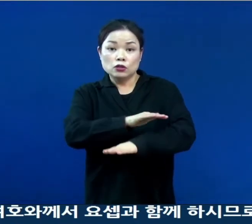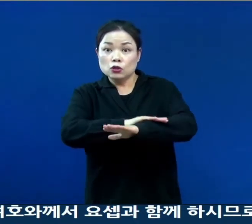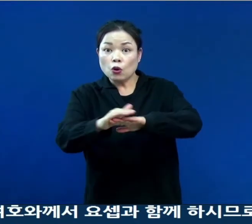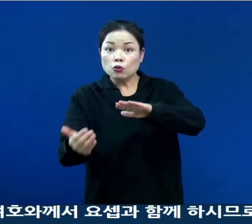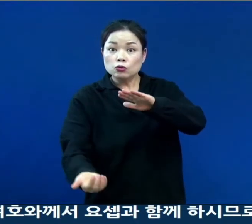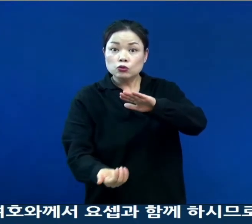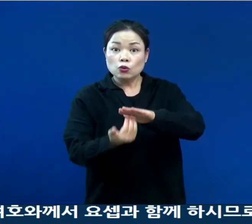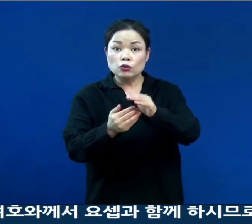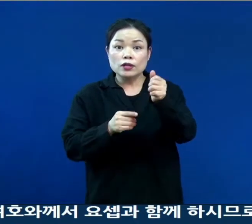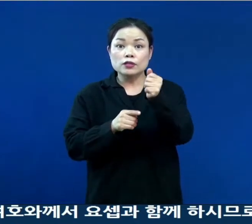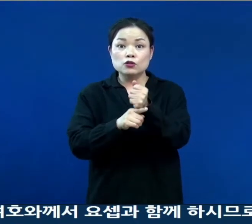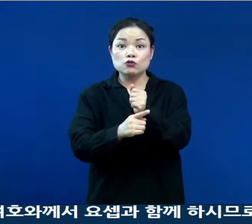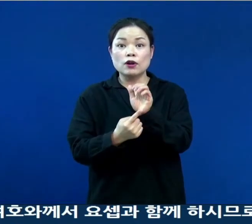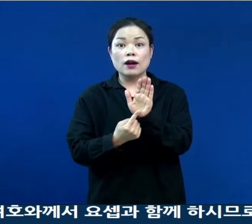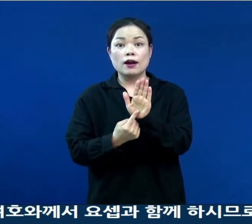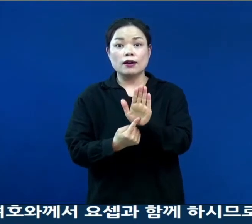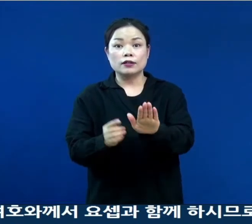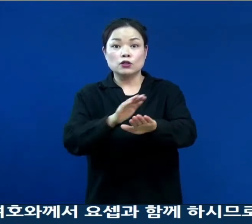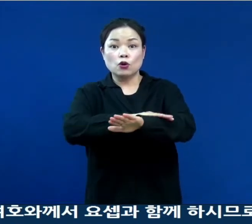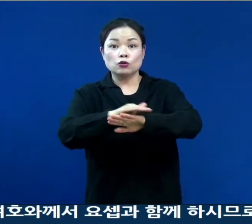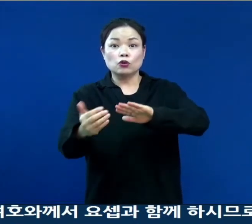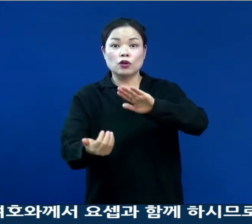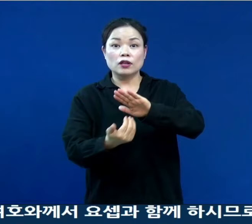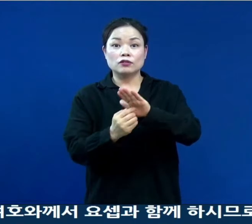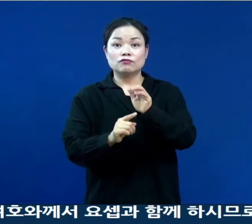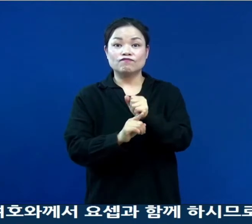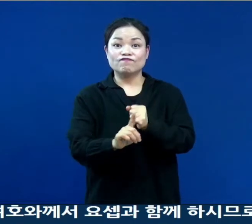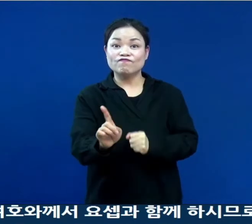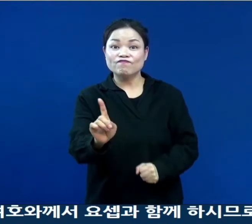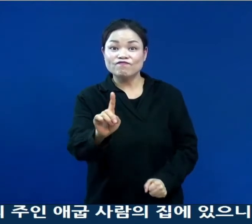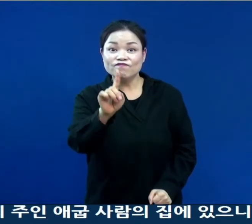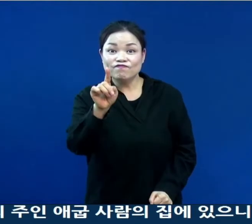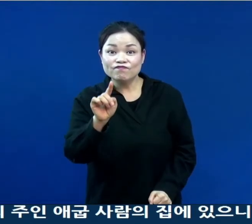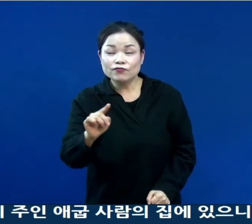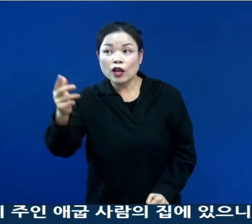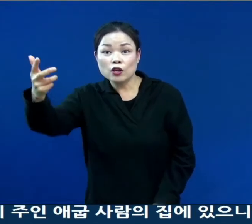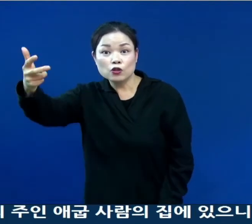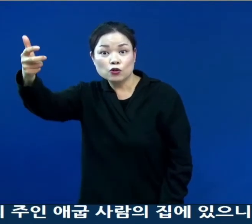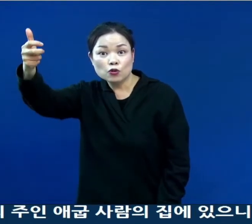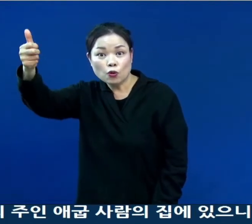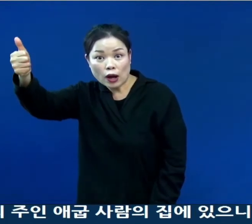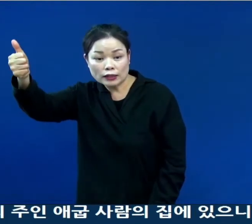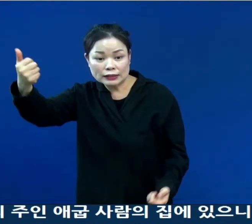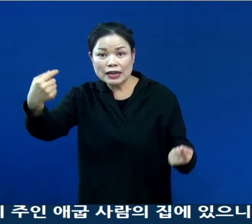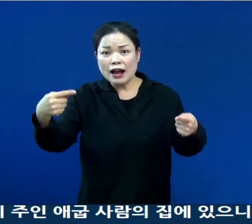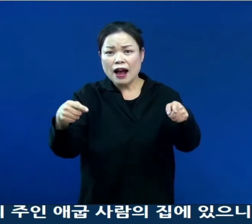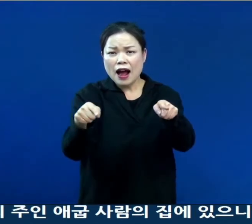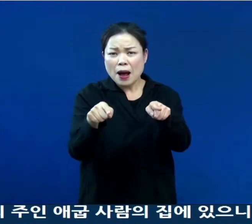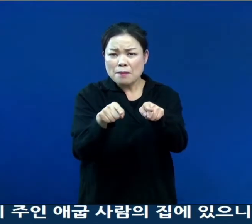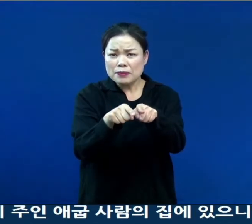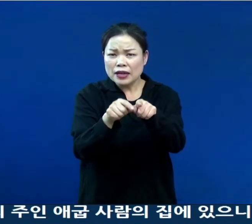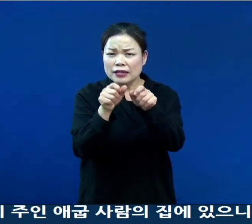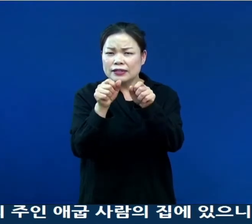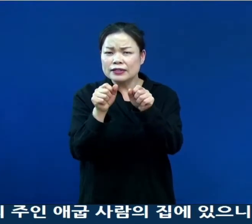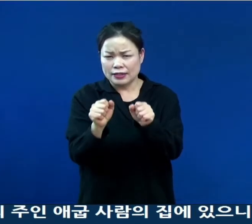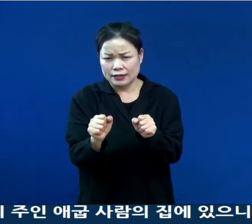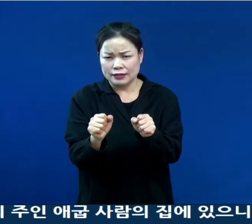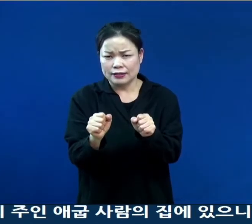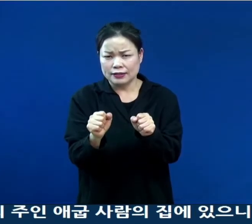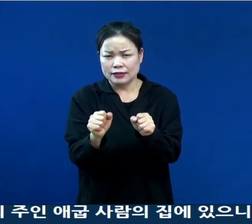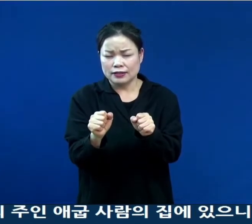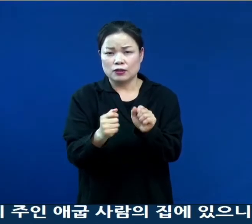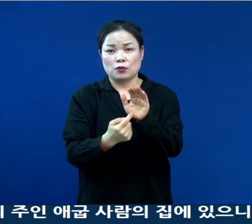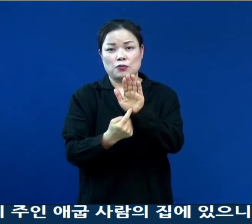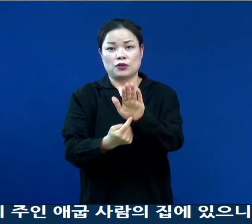형통의 이유가 나오는데 형통의 이유가 무엇입니까? 여호와께서 함께 하심으로 표현을 통해서